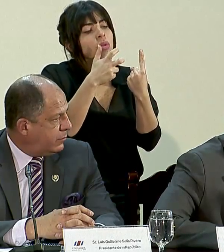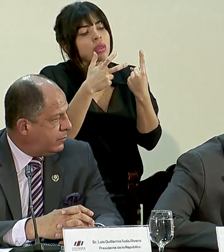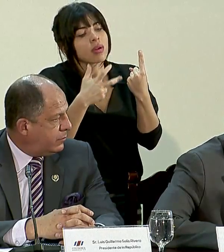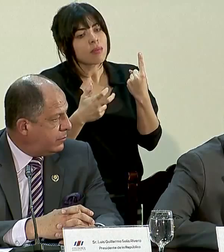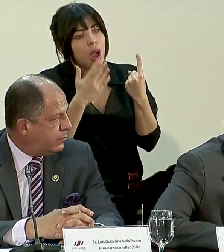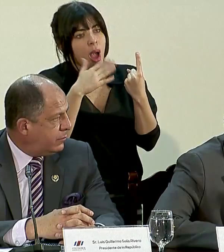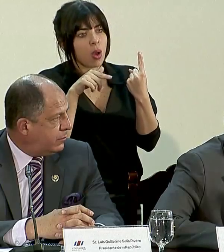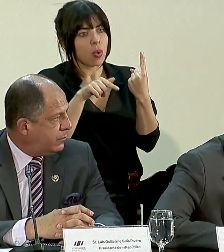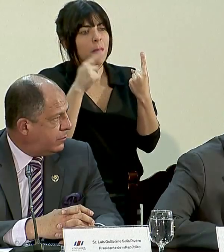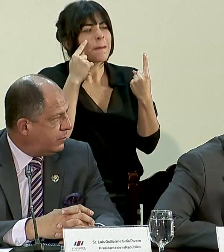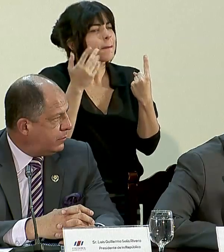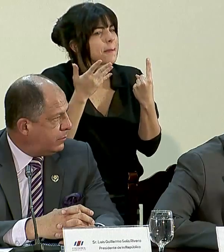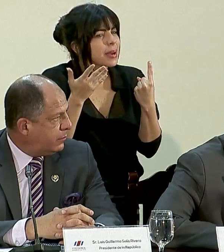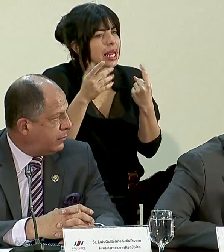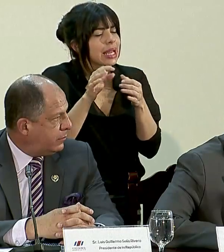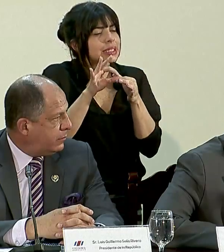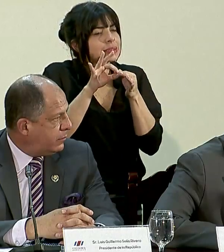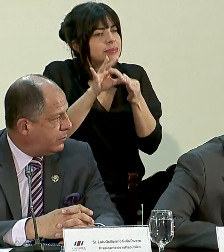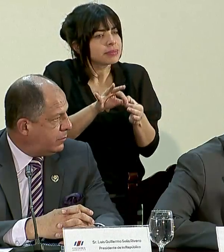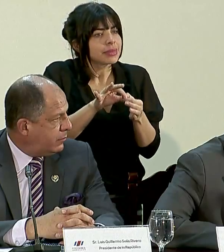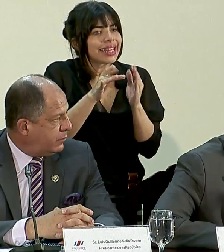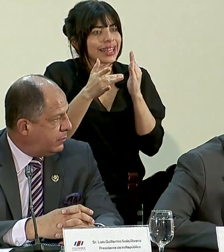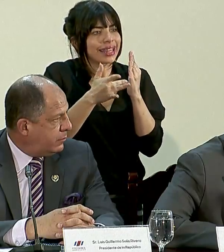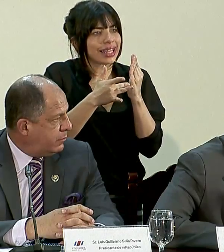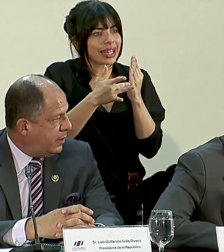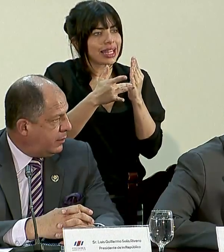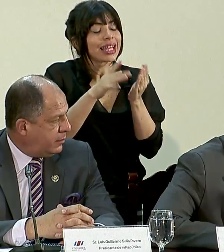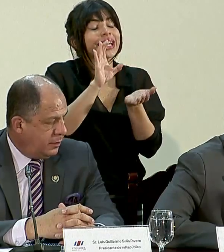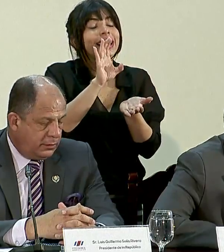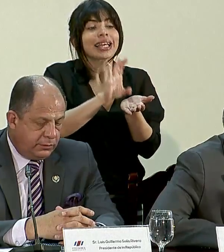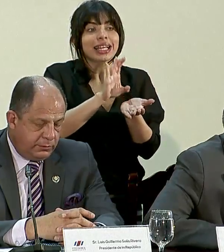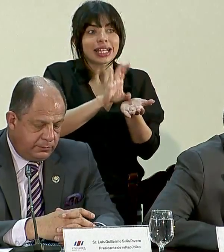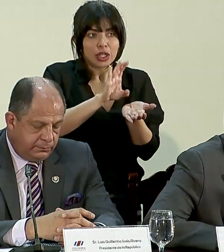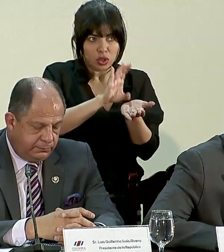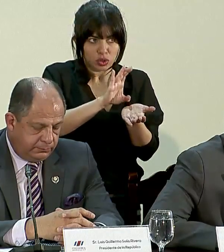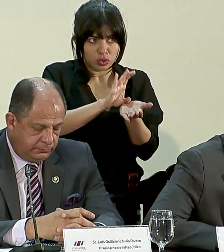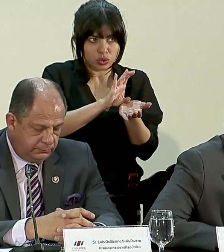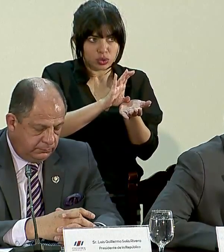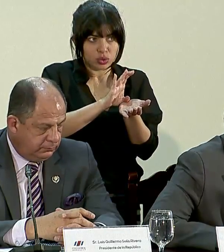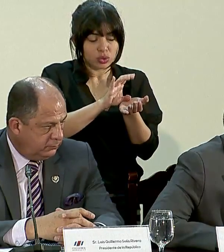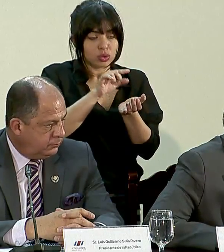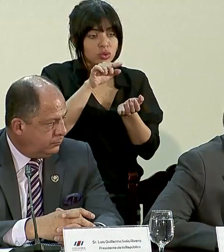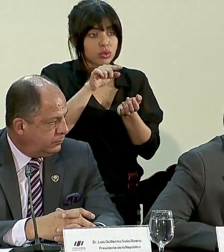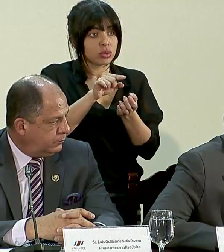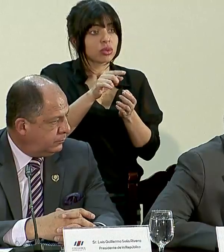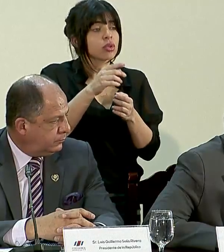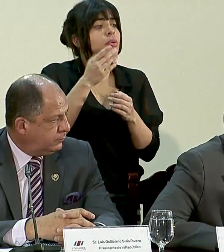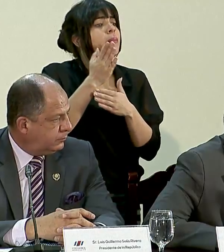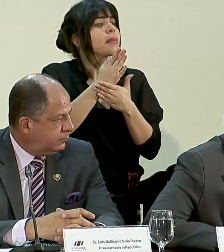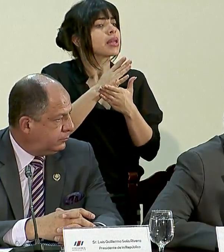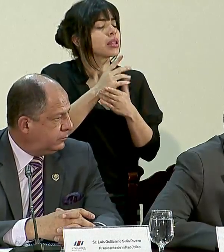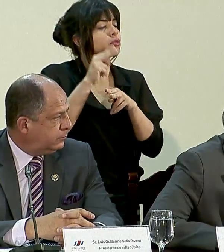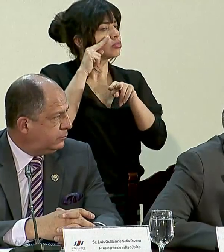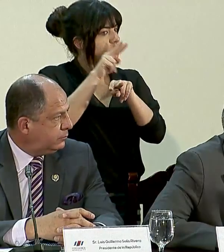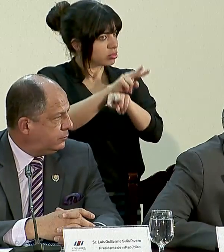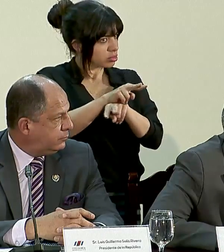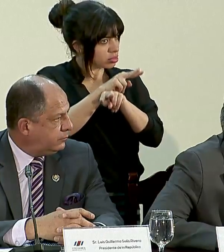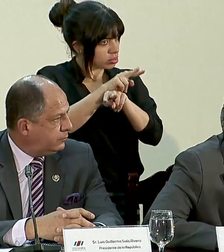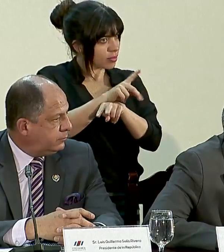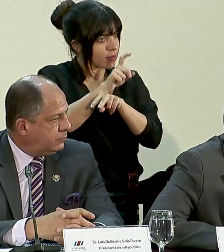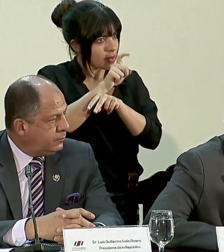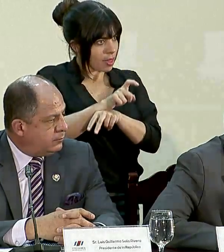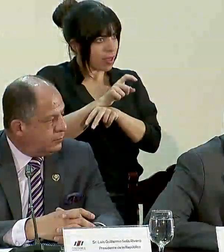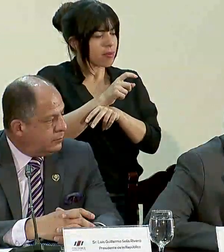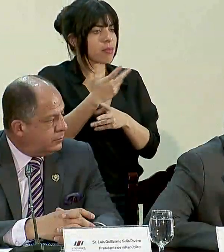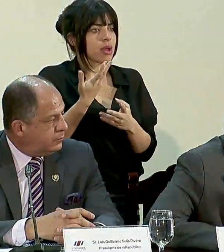y con fines exclusivamente clínicos, bajo la supervisión de